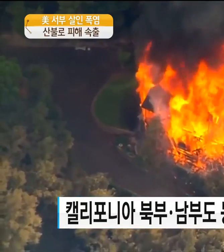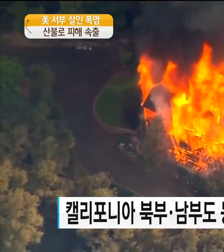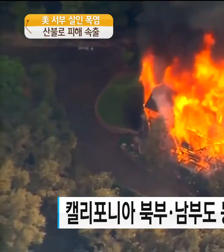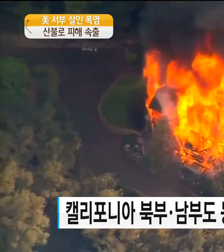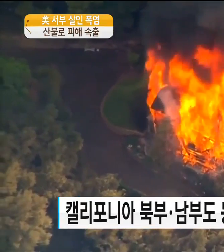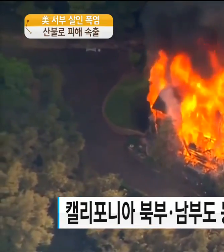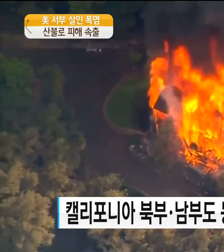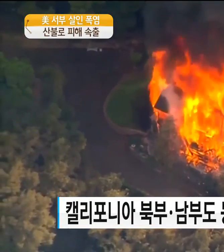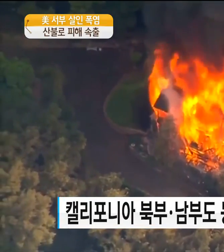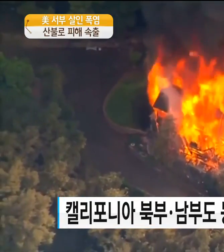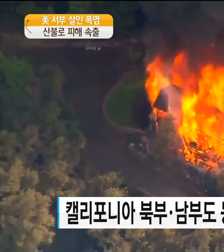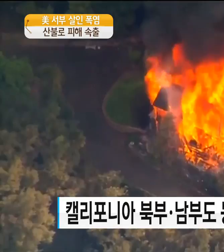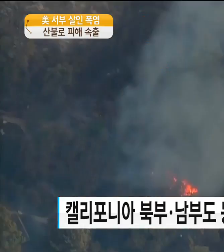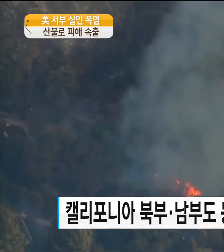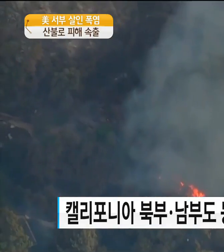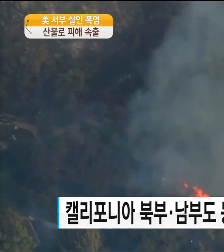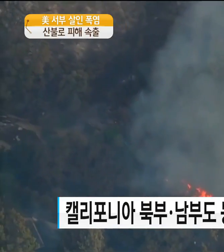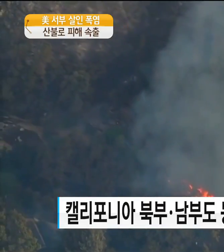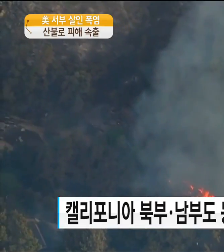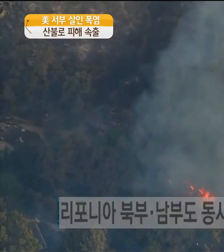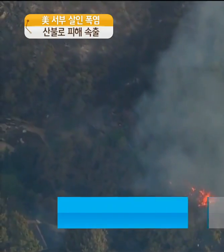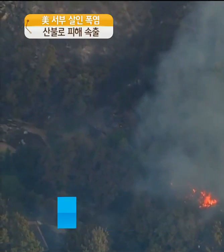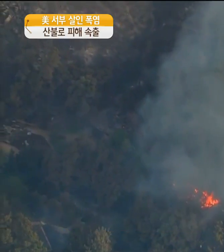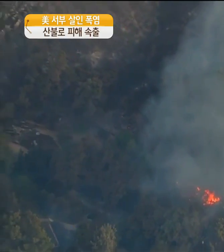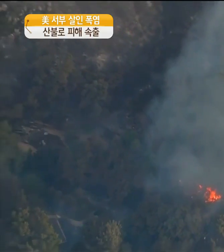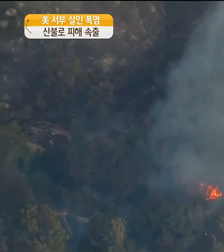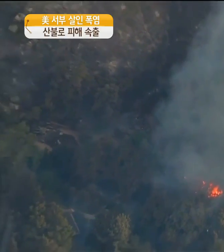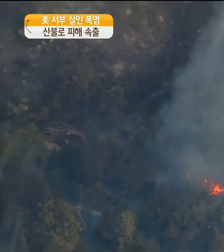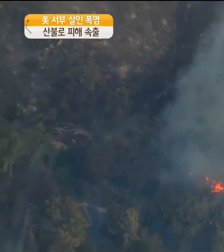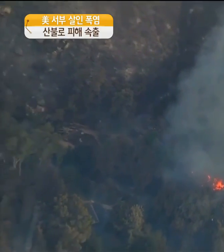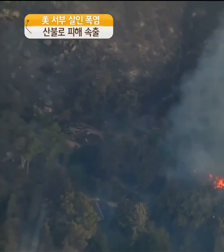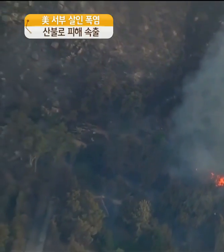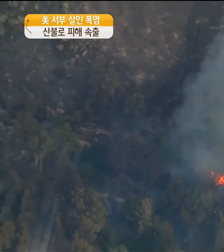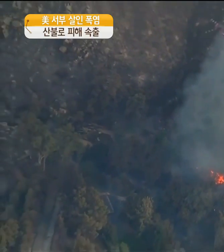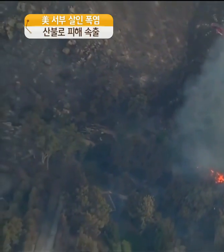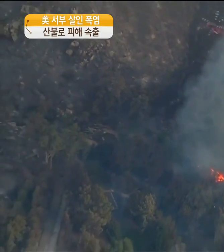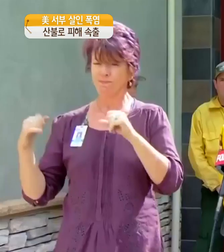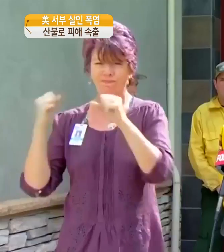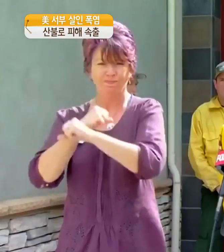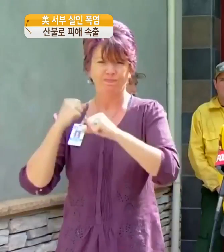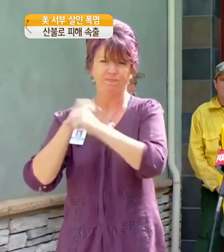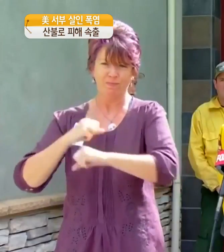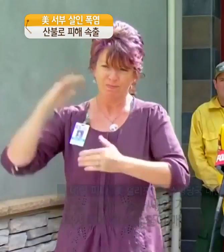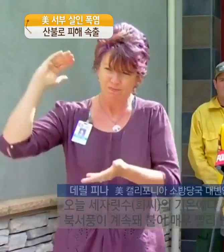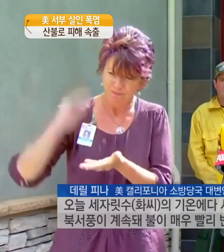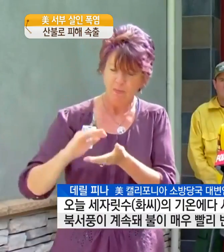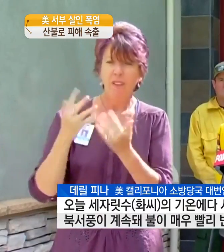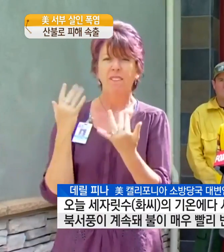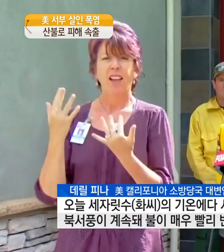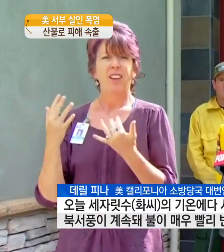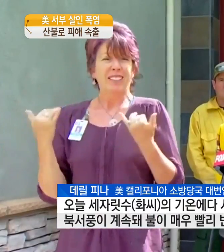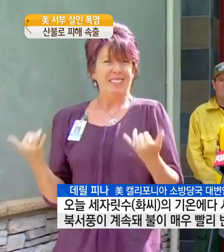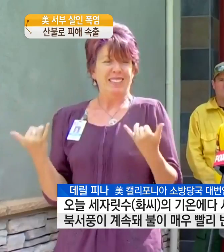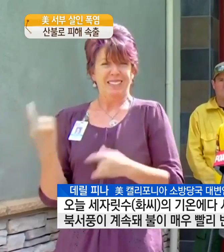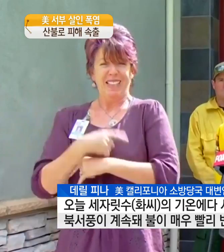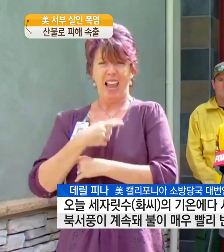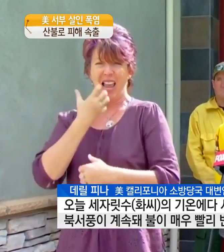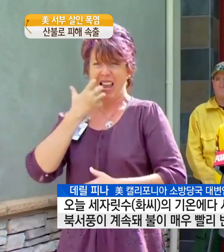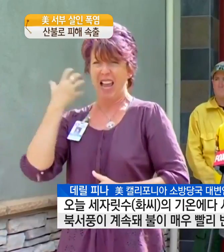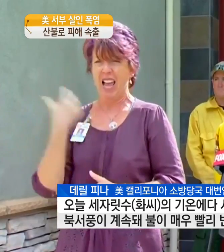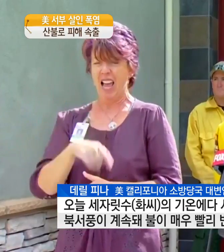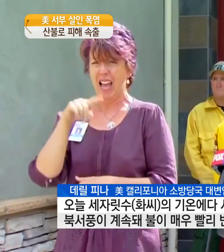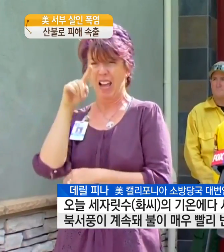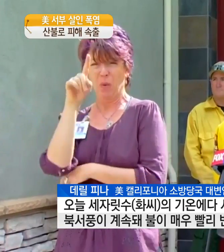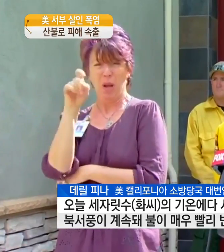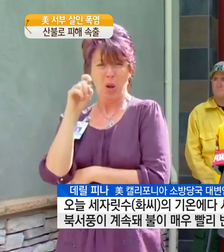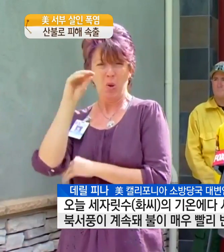지역에서도 수십 채의 건물이 불타 비상사태가 선포되고 씁니다 웹 pda 체포 대죄 대학교 체어